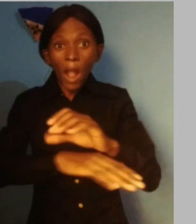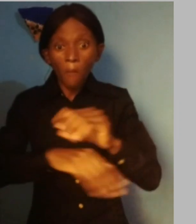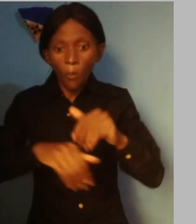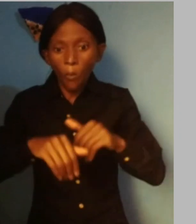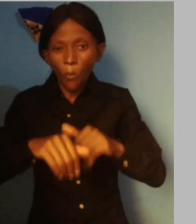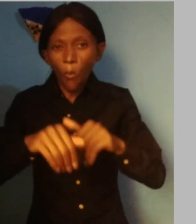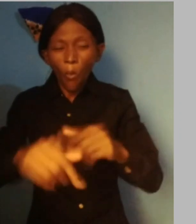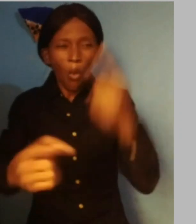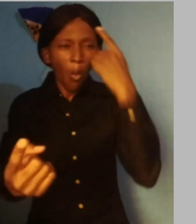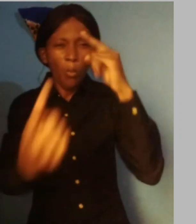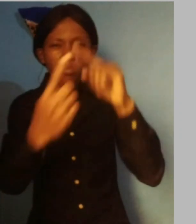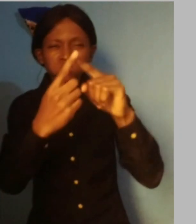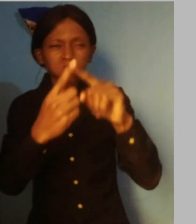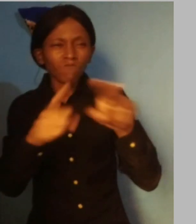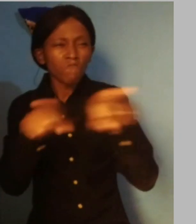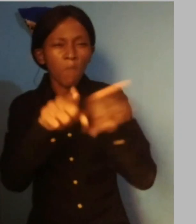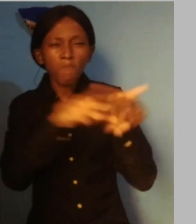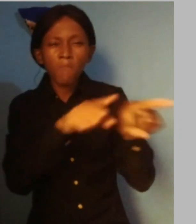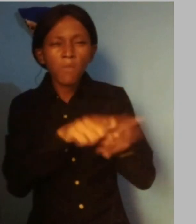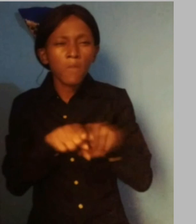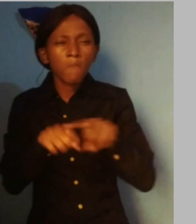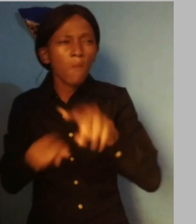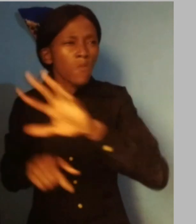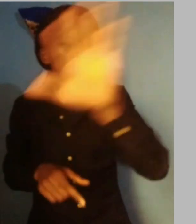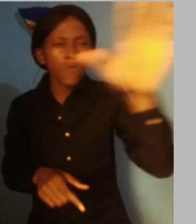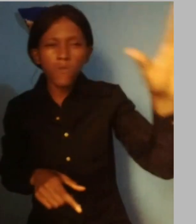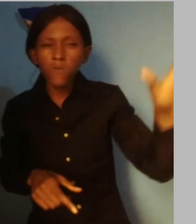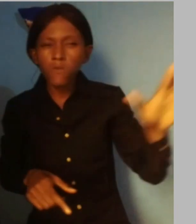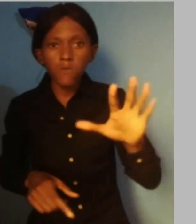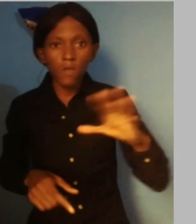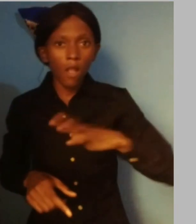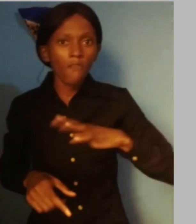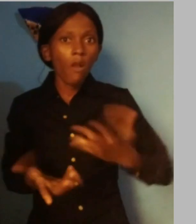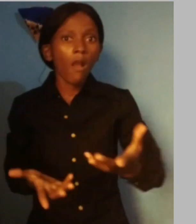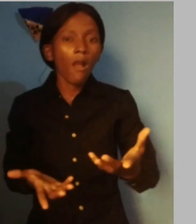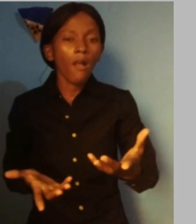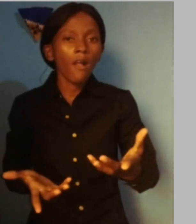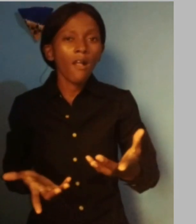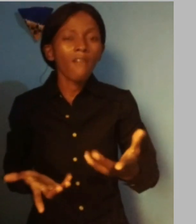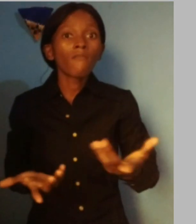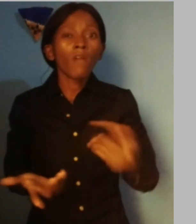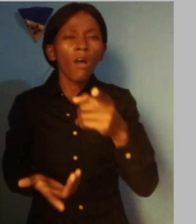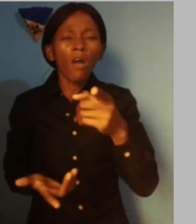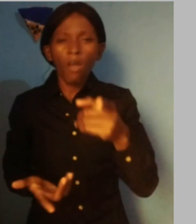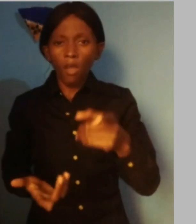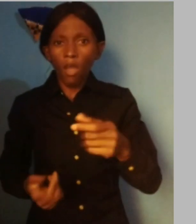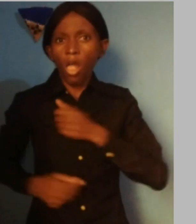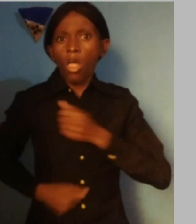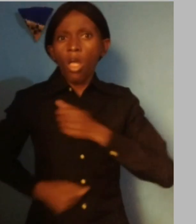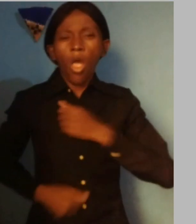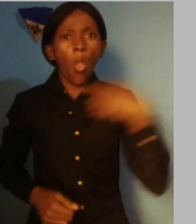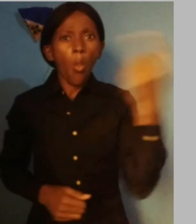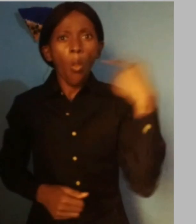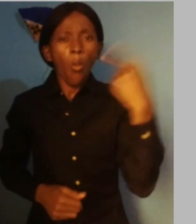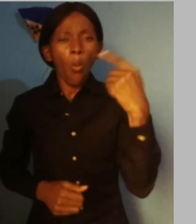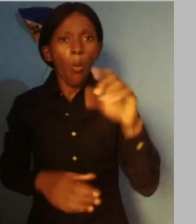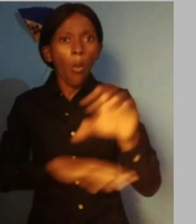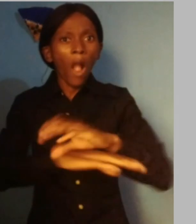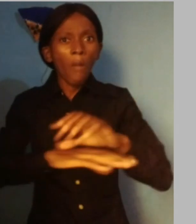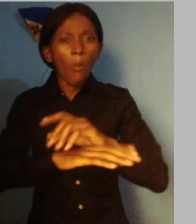mutuellement pour que tout avance bien. Les soldats se battent tous les jours pour nous